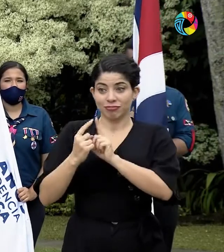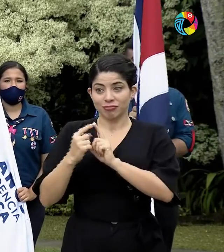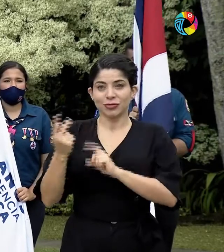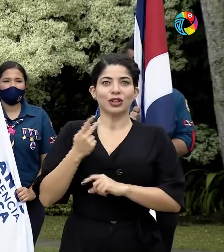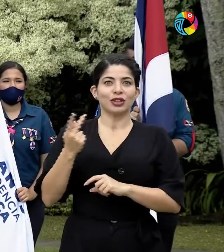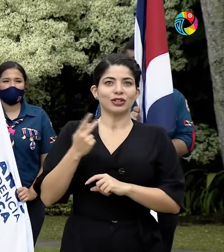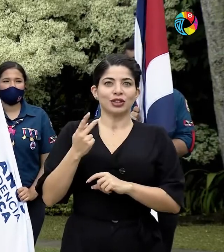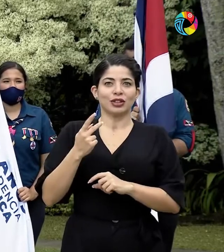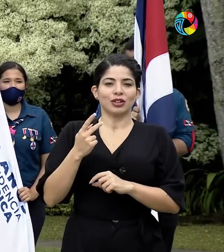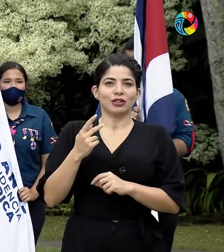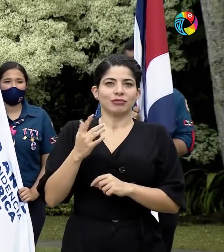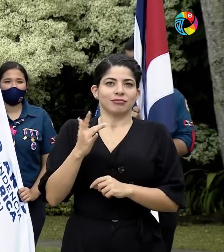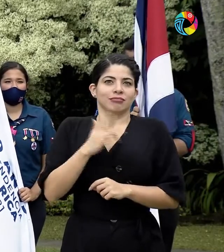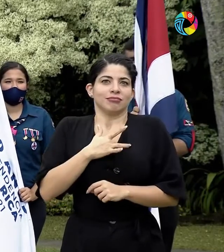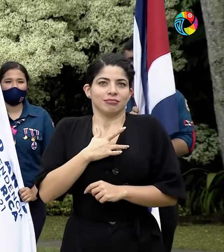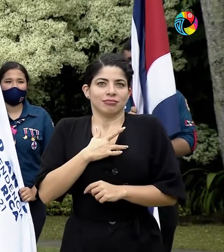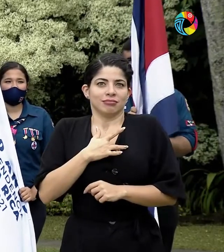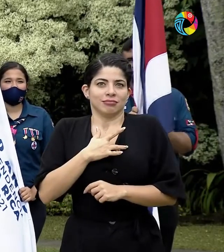enamoramos.